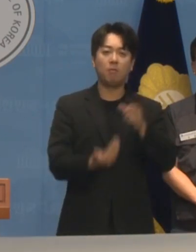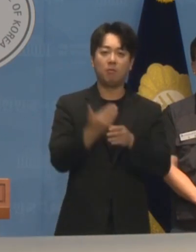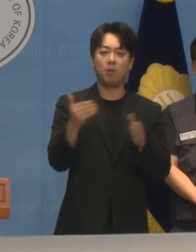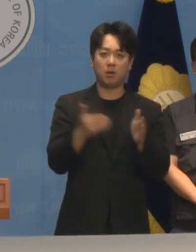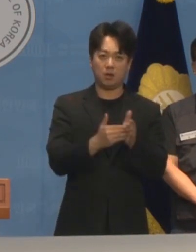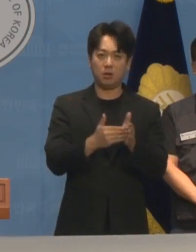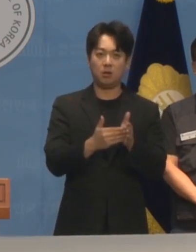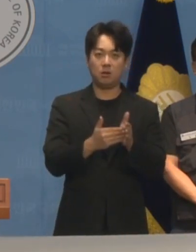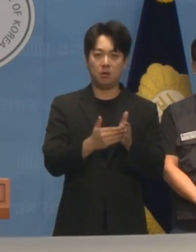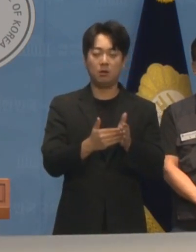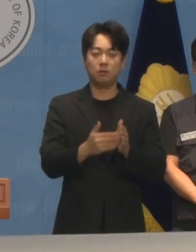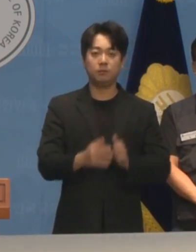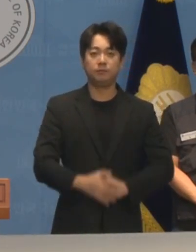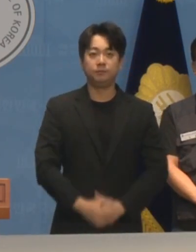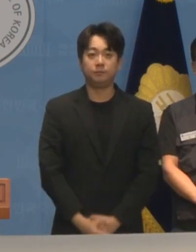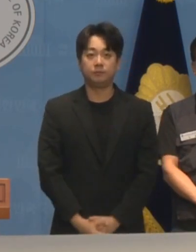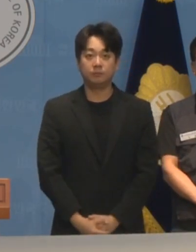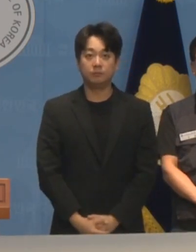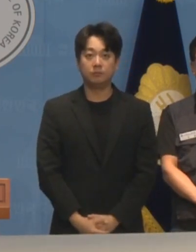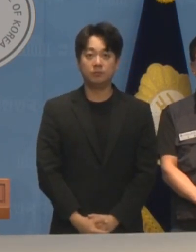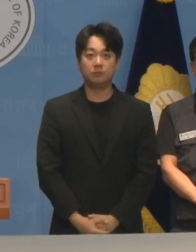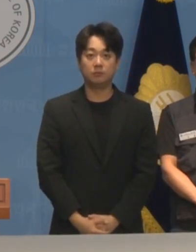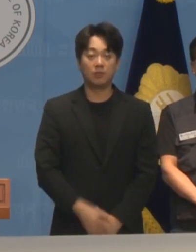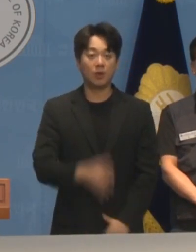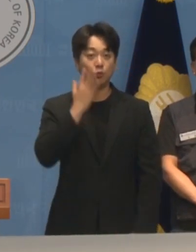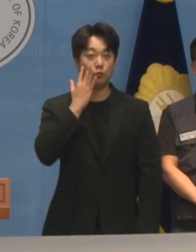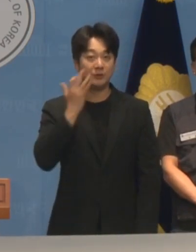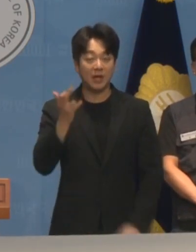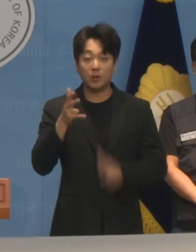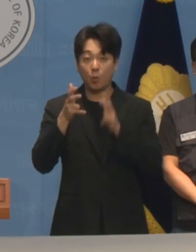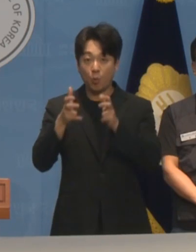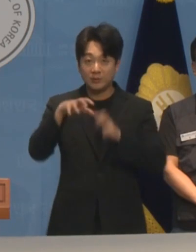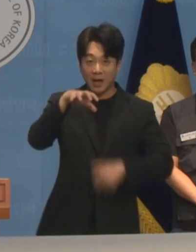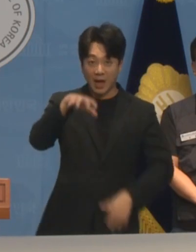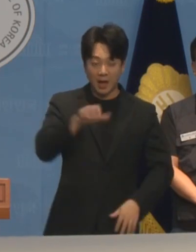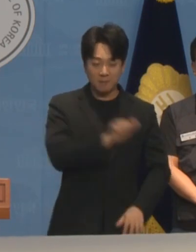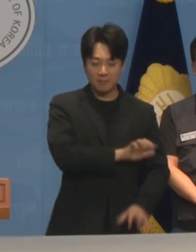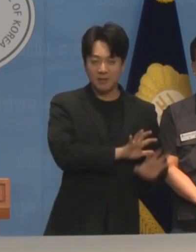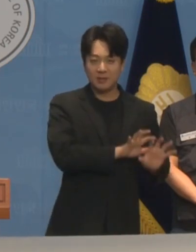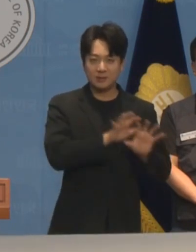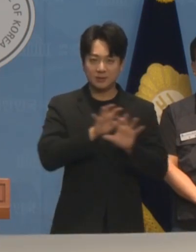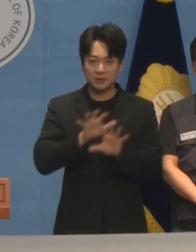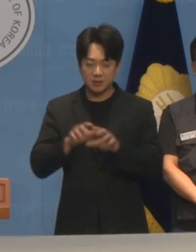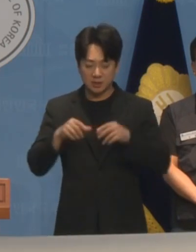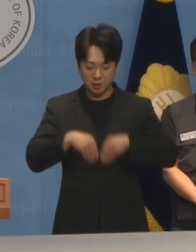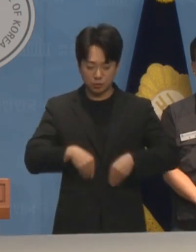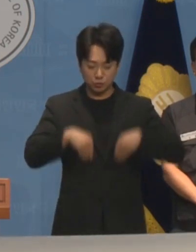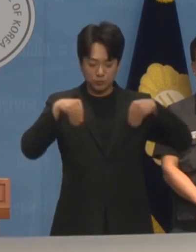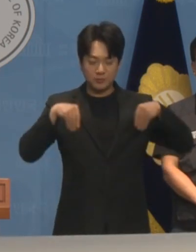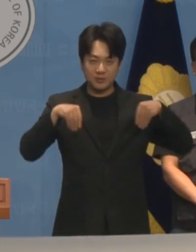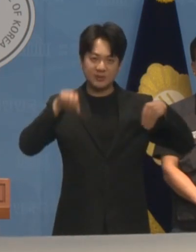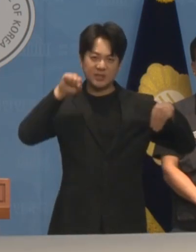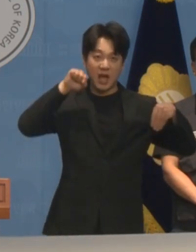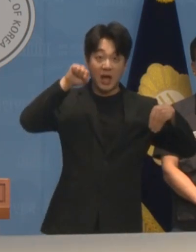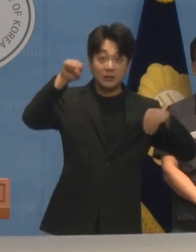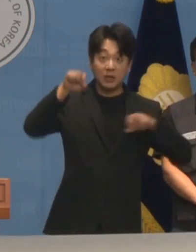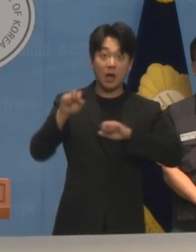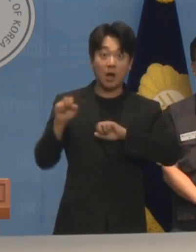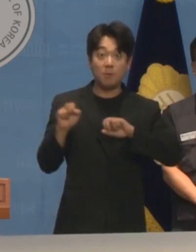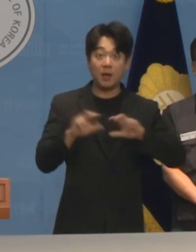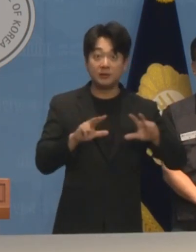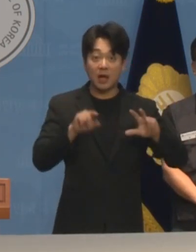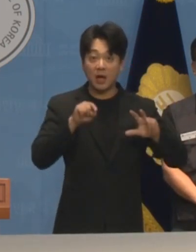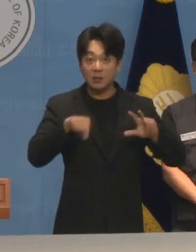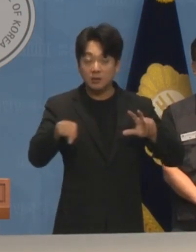항의 선전전을 진행하기 위해 울산공장 본관 앞에서 현수막을 꺼내 들자마자 수십 명의